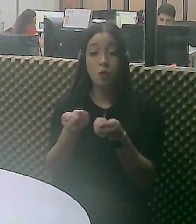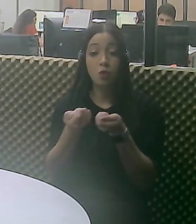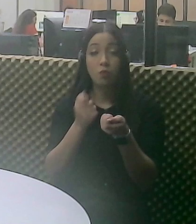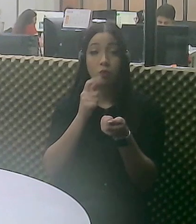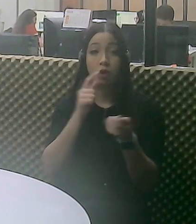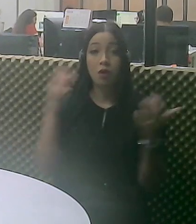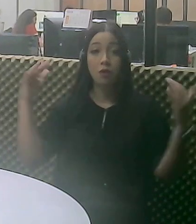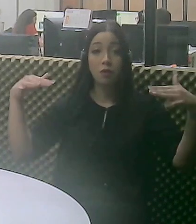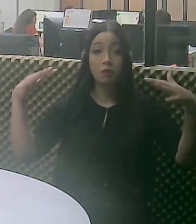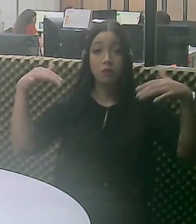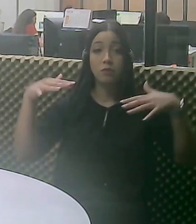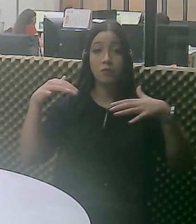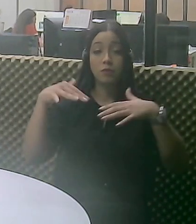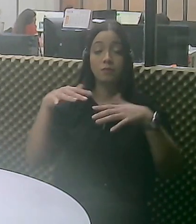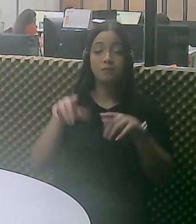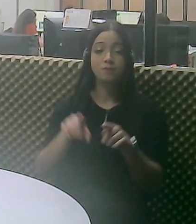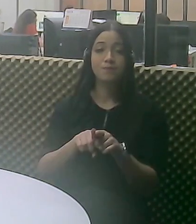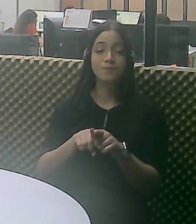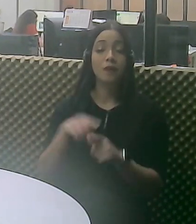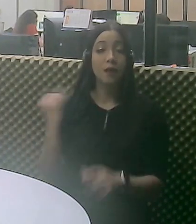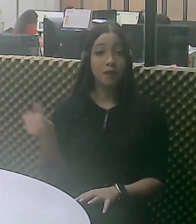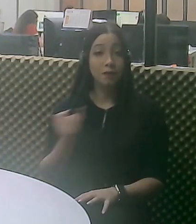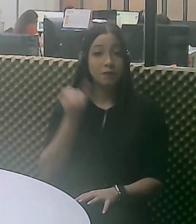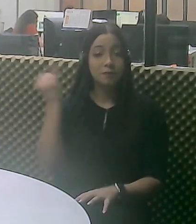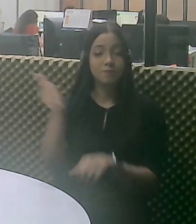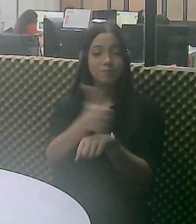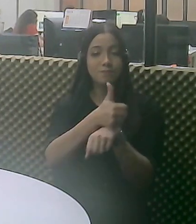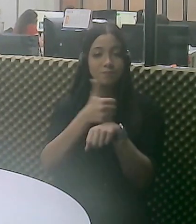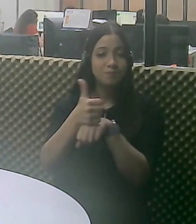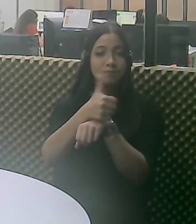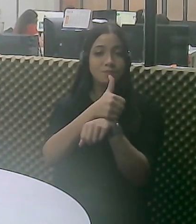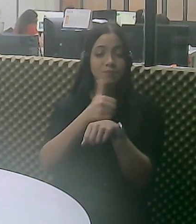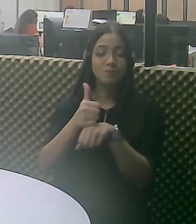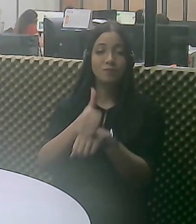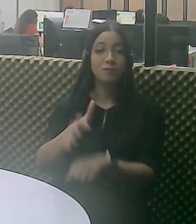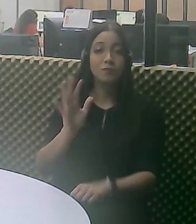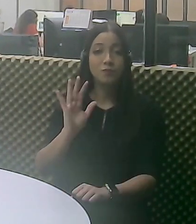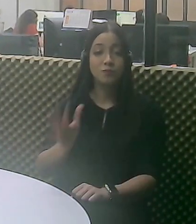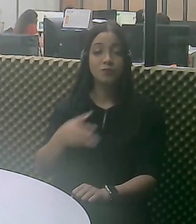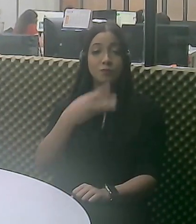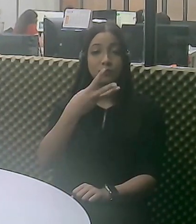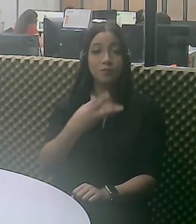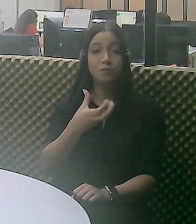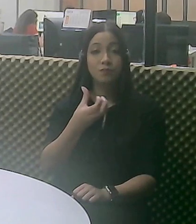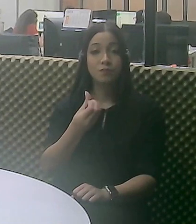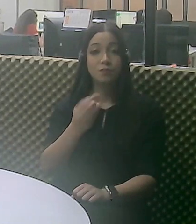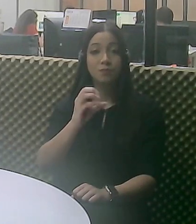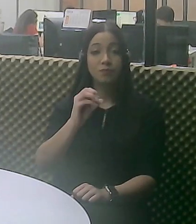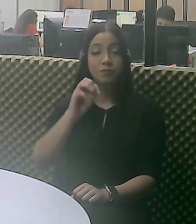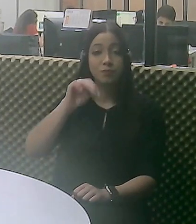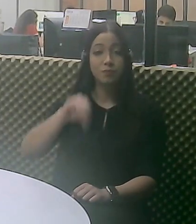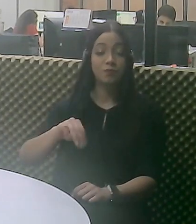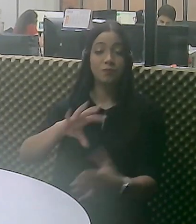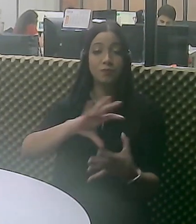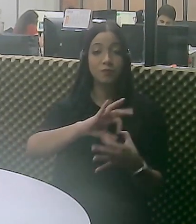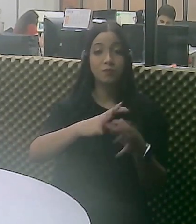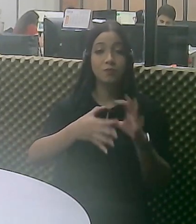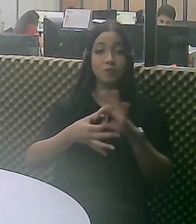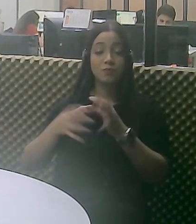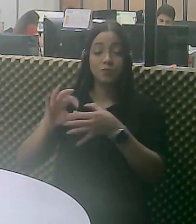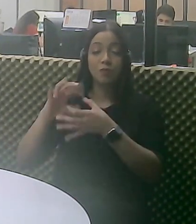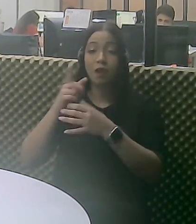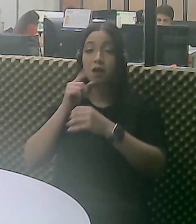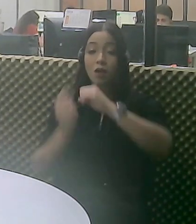de vazão da água. Dentre as importantes melhorias, foram executados 360 metros de rede de drenagem